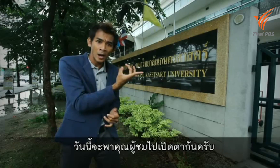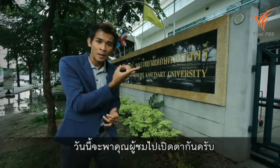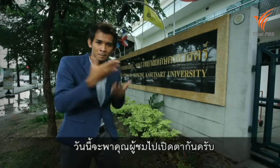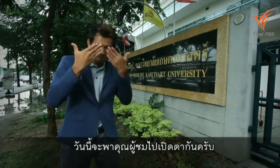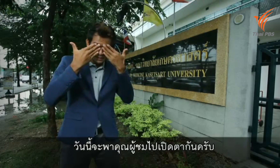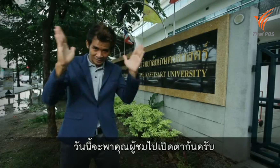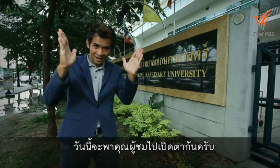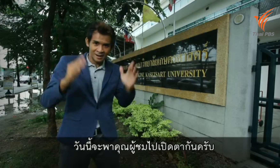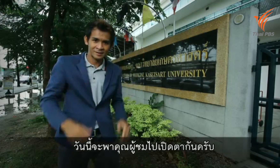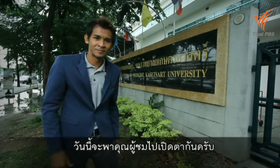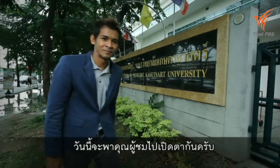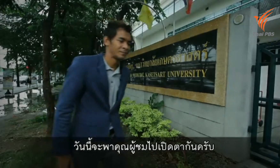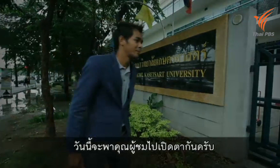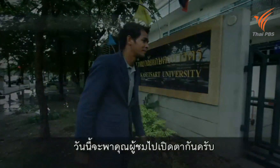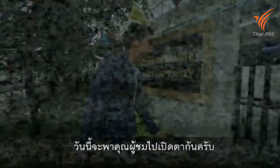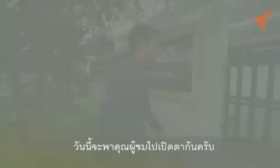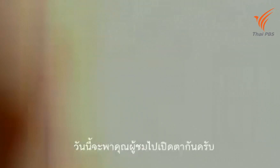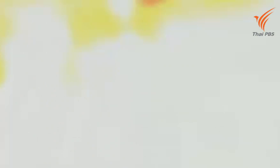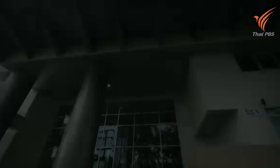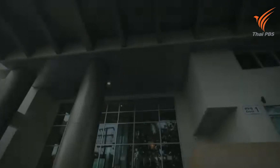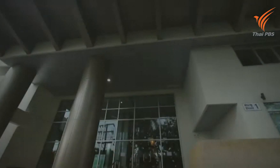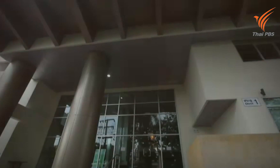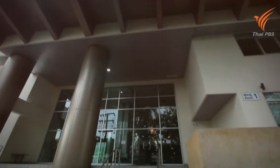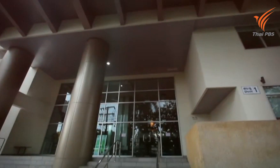วันนี้จะพาคุณผู้ชมไปเปิดตากันนะครับ